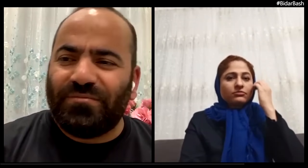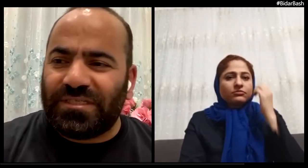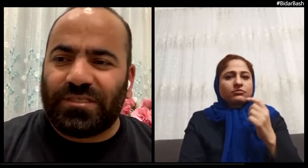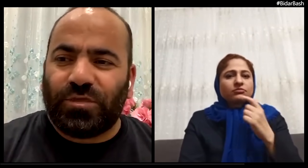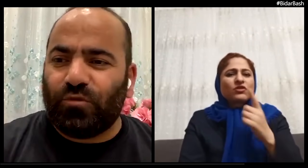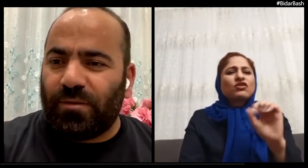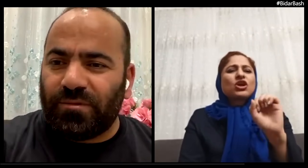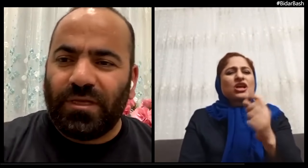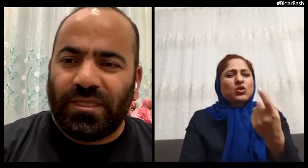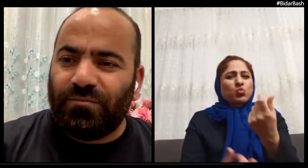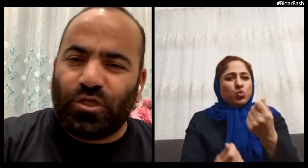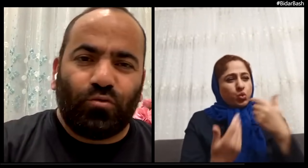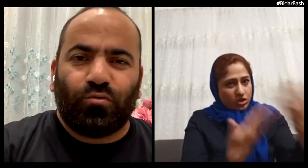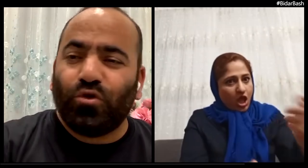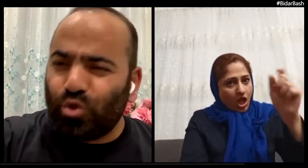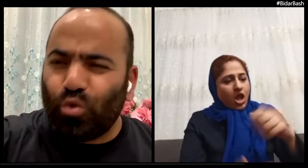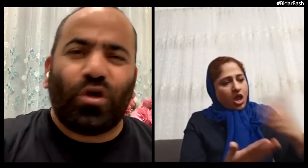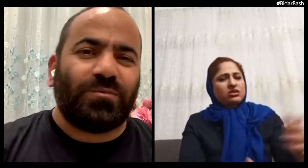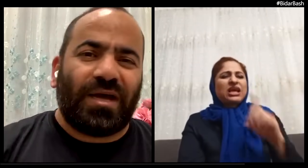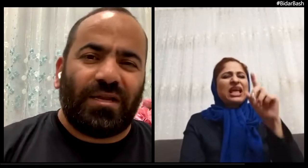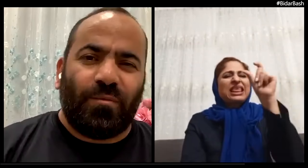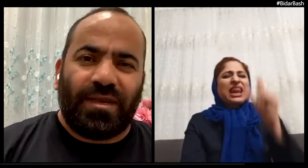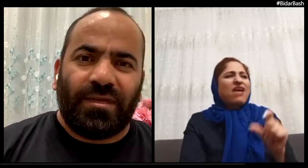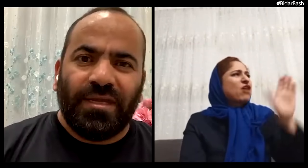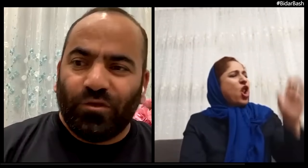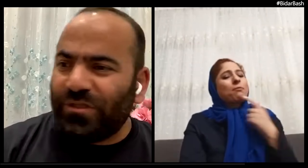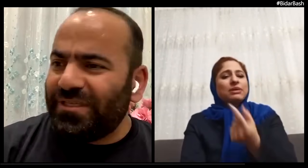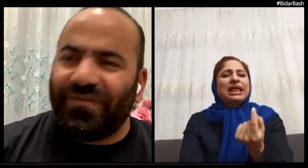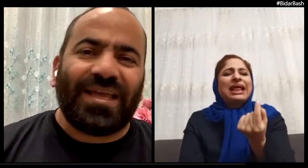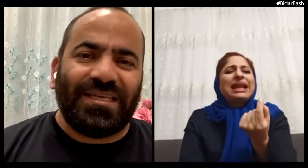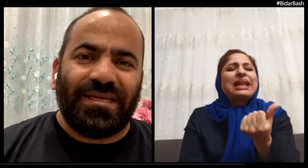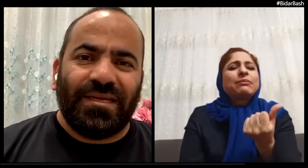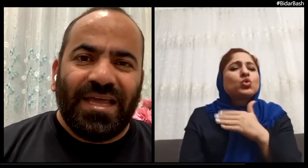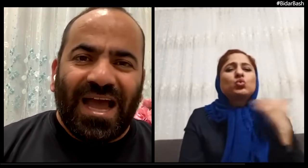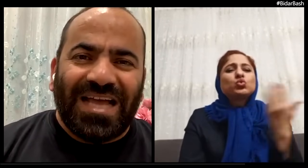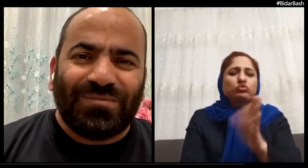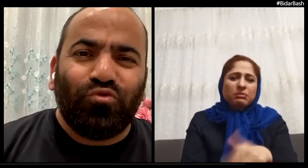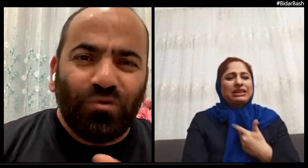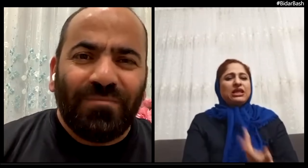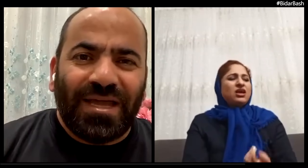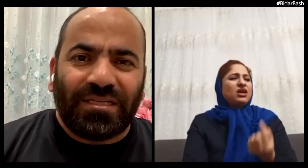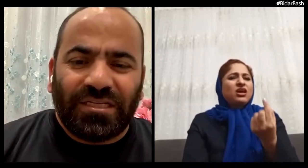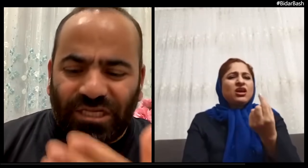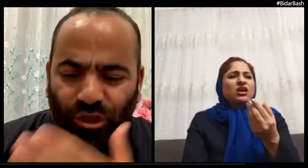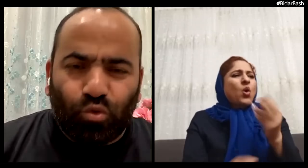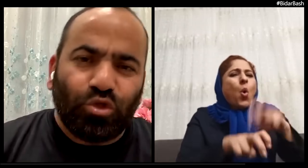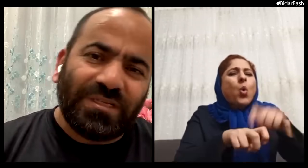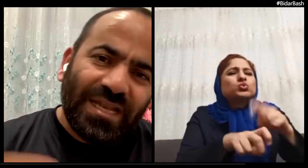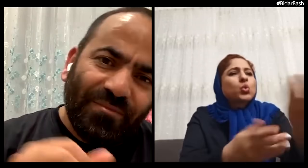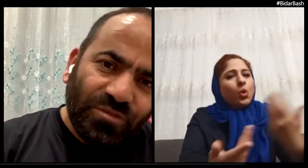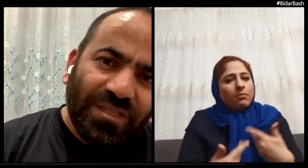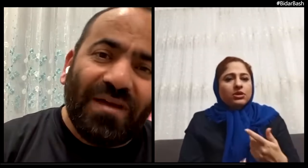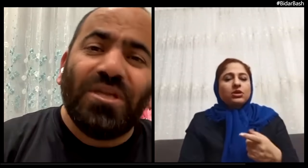من بده، نیم سیر، چه میدونم، نیم کیلو استخون خواست بخره ببره، تو دیدی فقیره، از پول من 1 کیلو